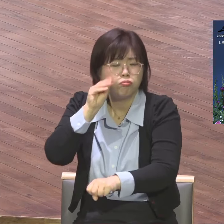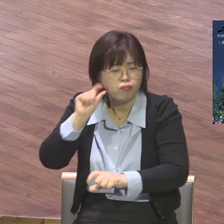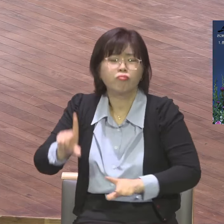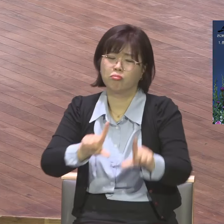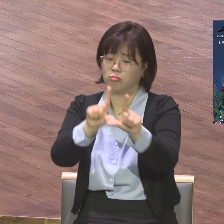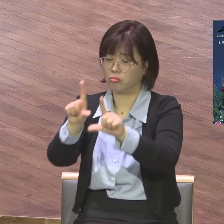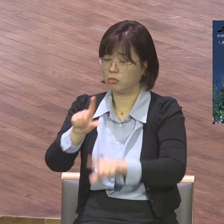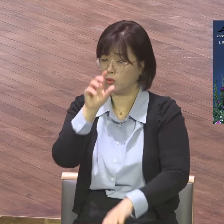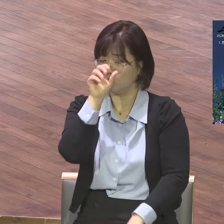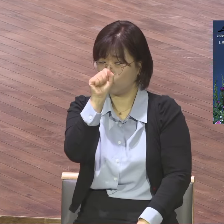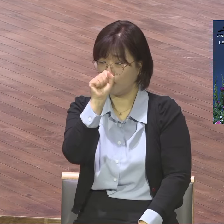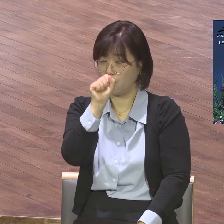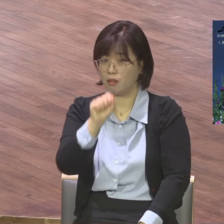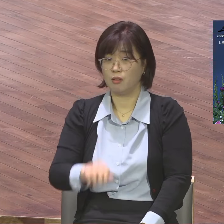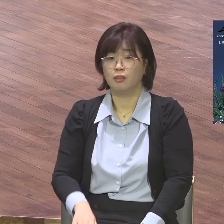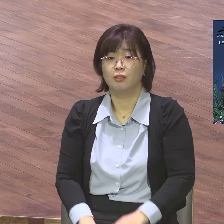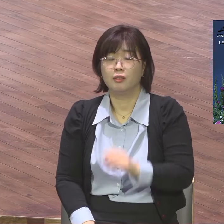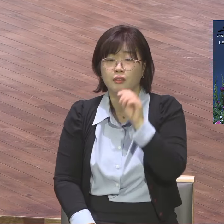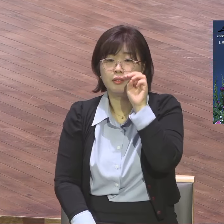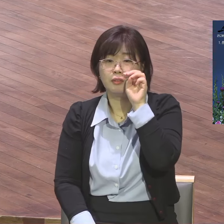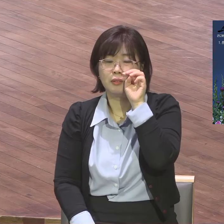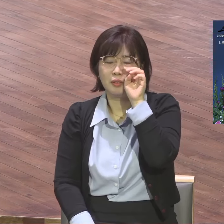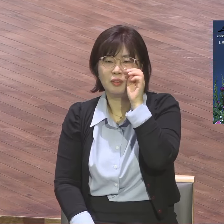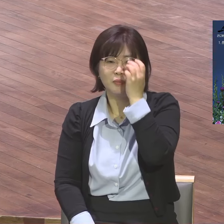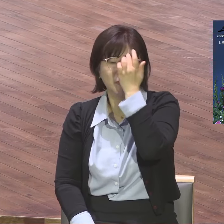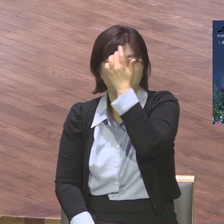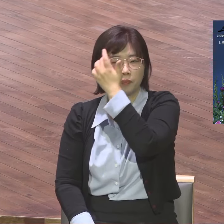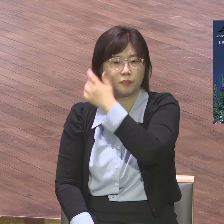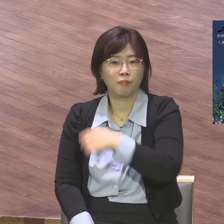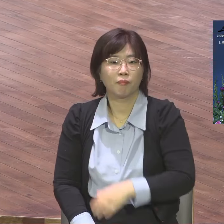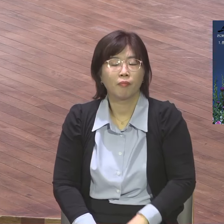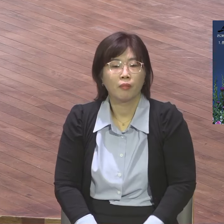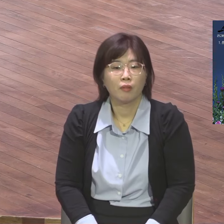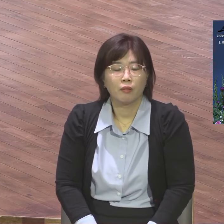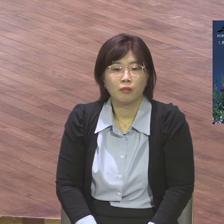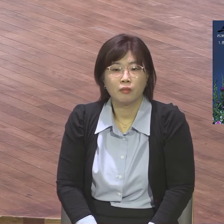그렇게 다 척해보. 저 오늘도 1박 2일로 유목사님과 같이